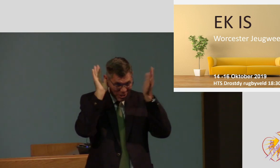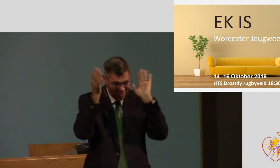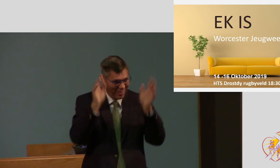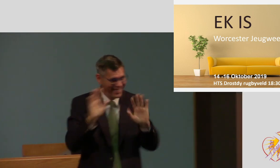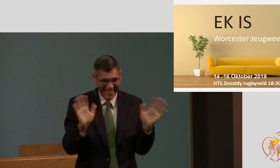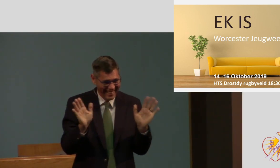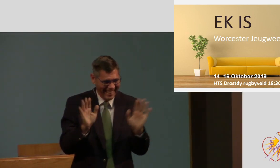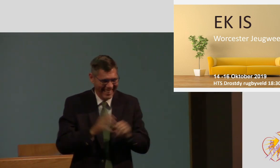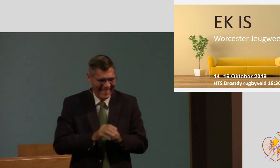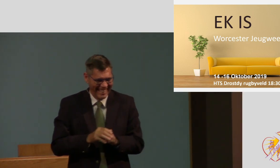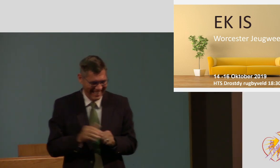nie.